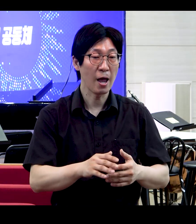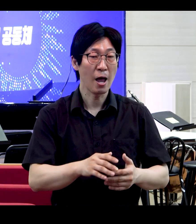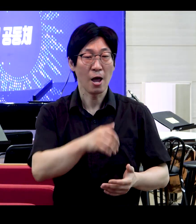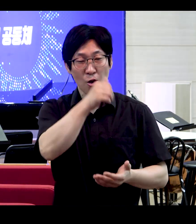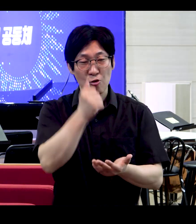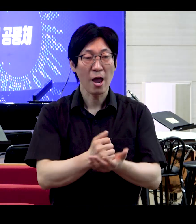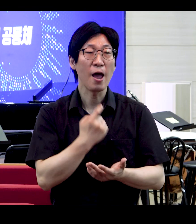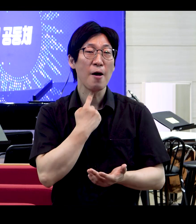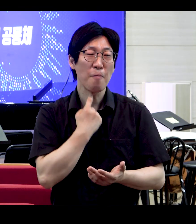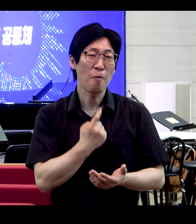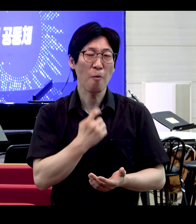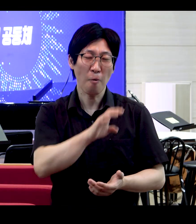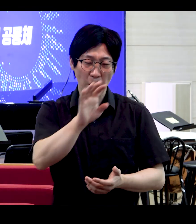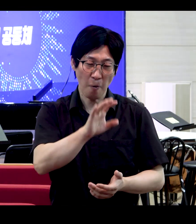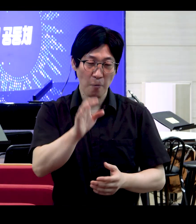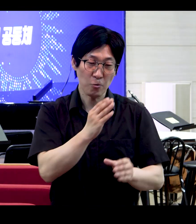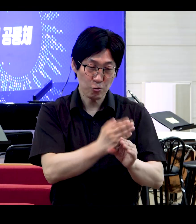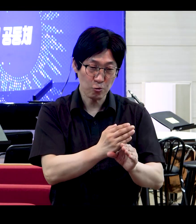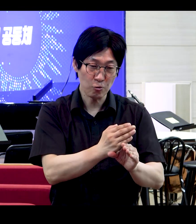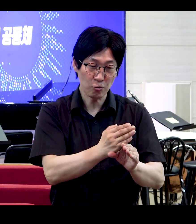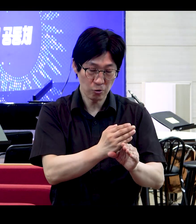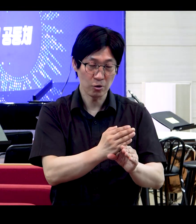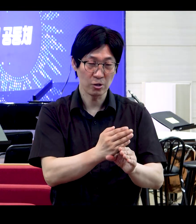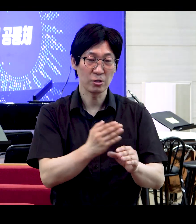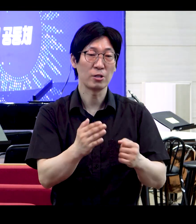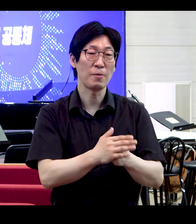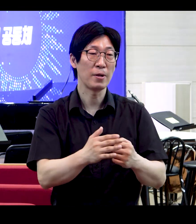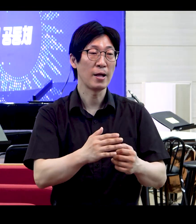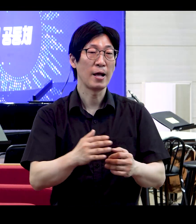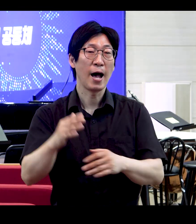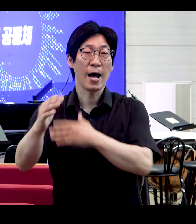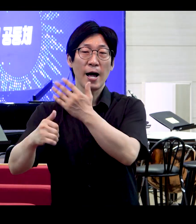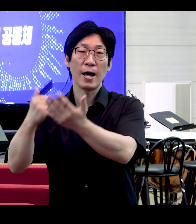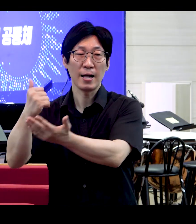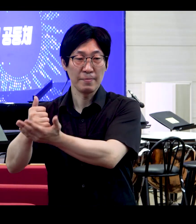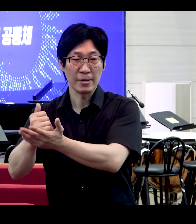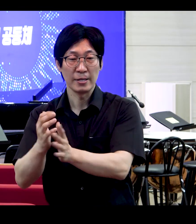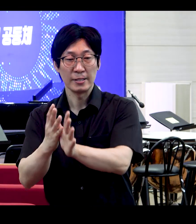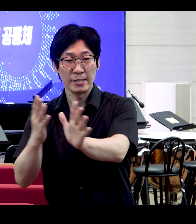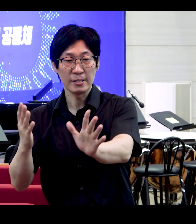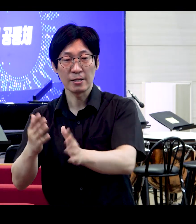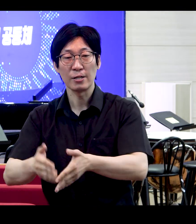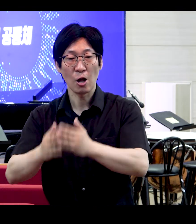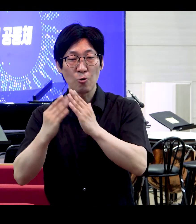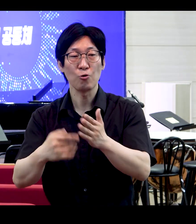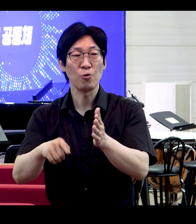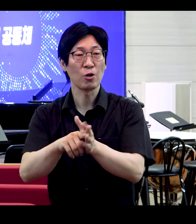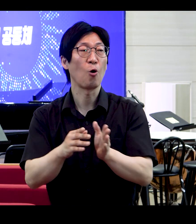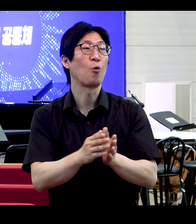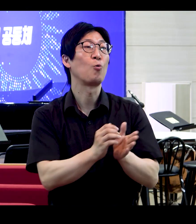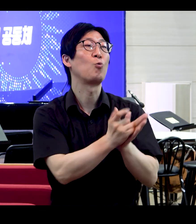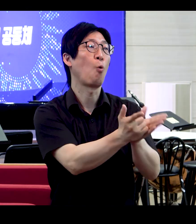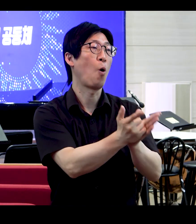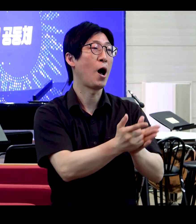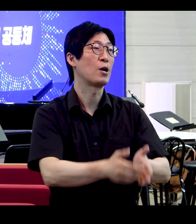생겼어요. 근데 그 가운데 그래도 믿음 있는 사람으로서 하나님의 구원을 받으면서 하나님의 창조 질서를 지켜내는,